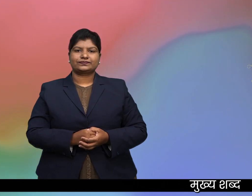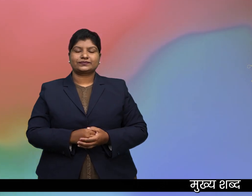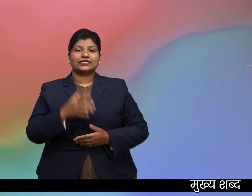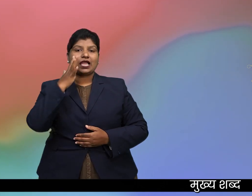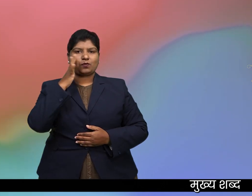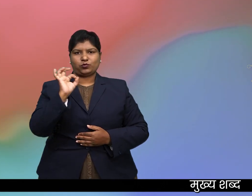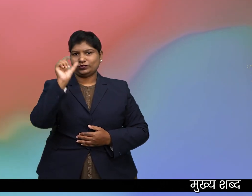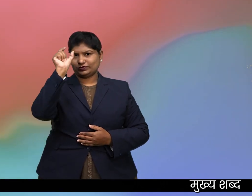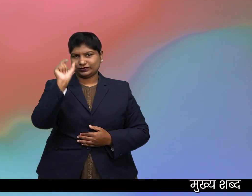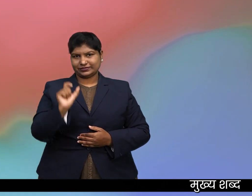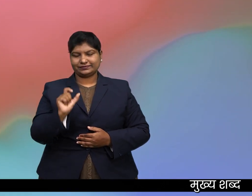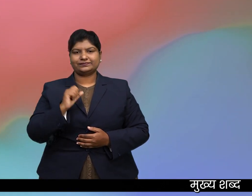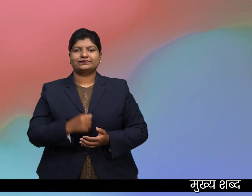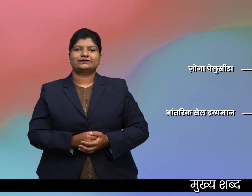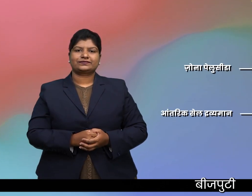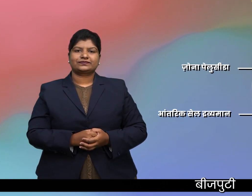मुख्य शब्द।